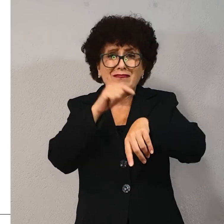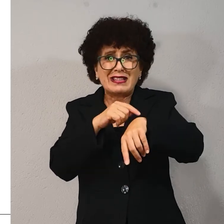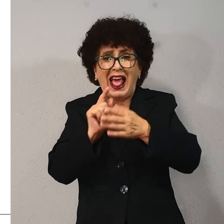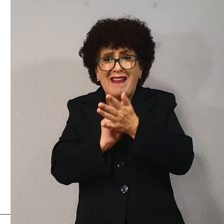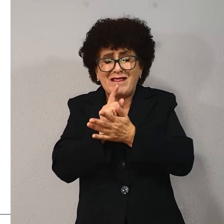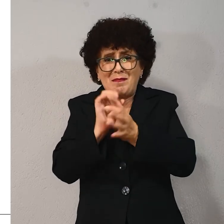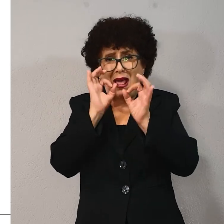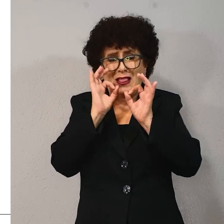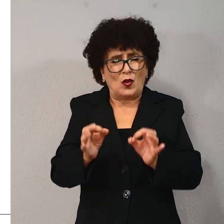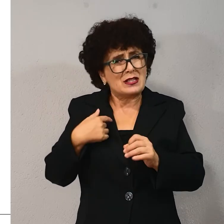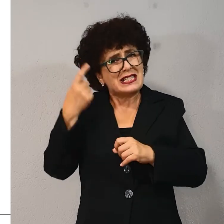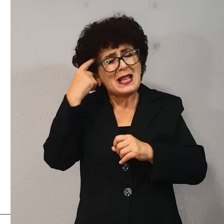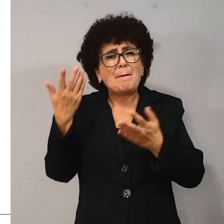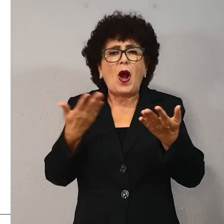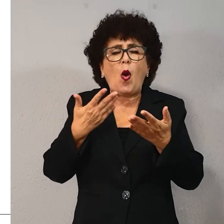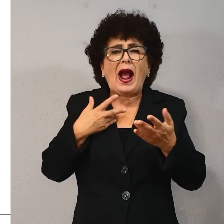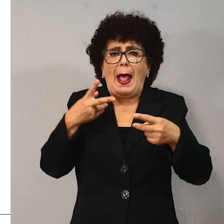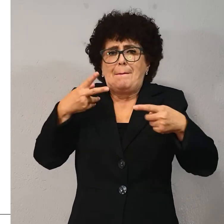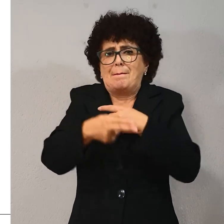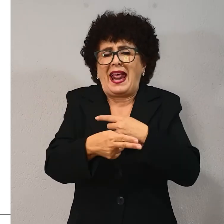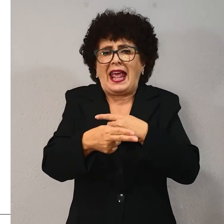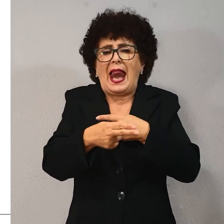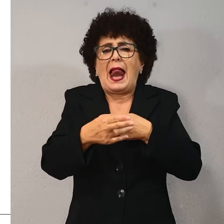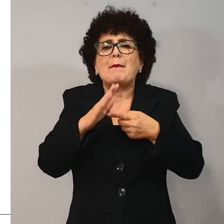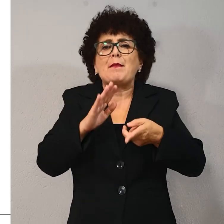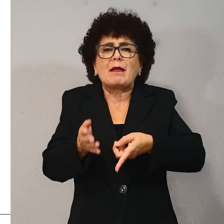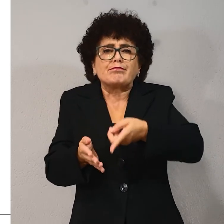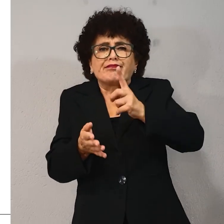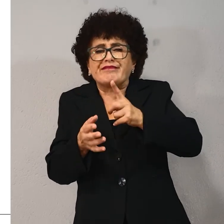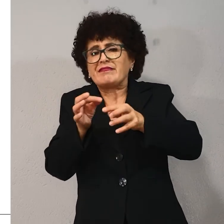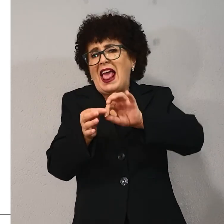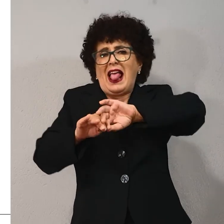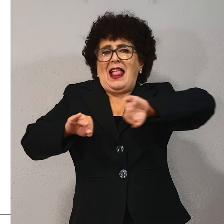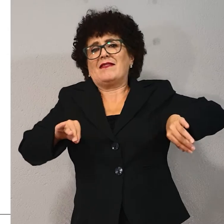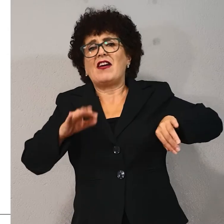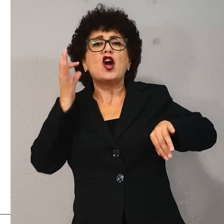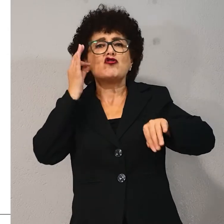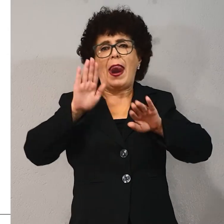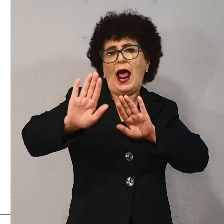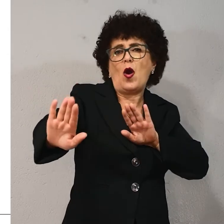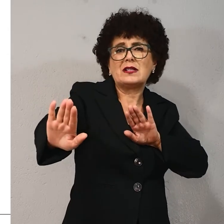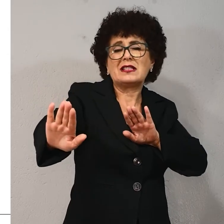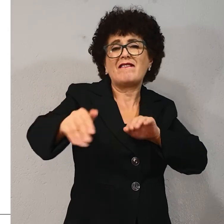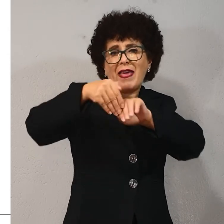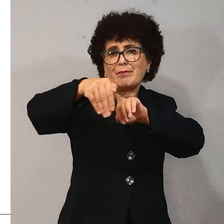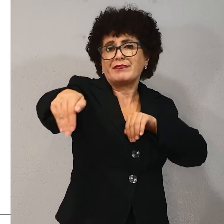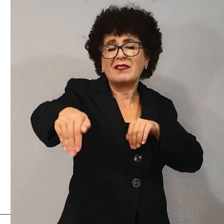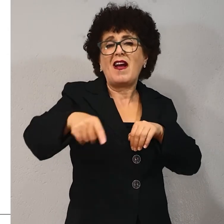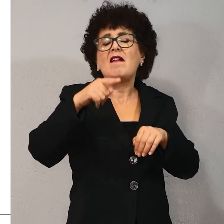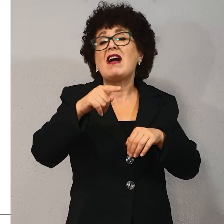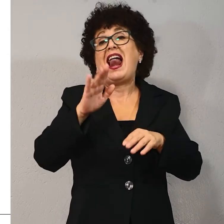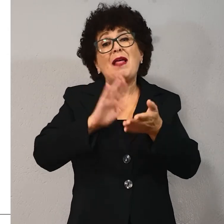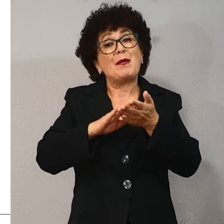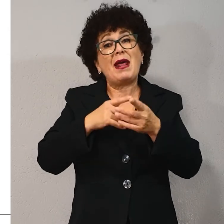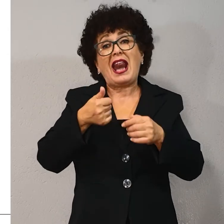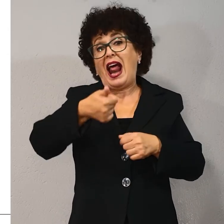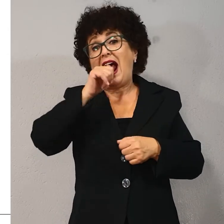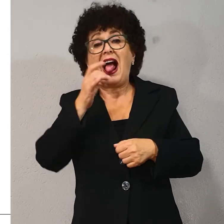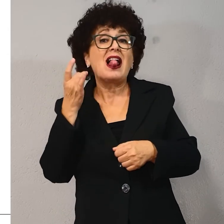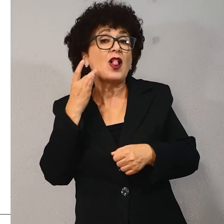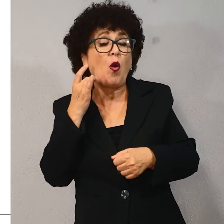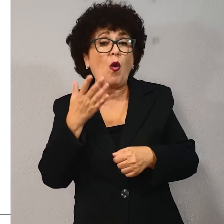да контролираат кога ќе ејакулираат. Ефикасноста ја намалуваат употребата на алкохол